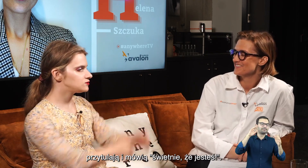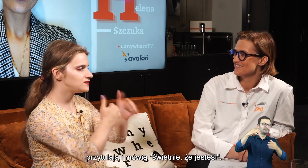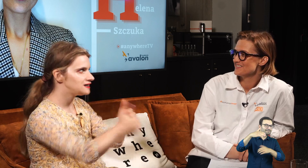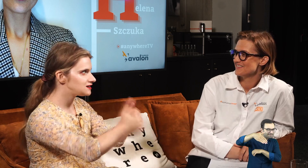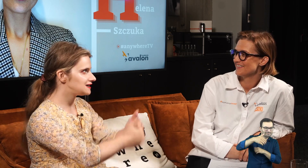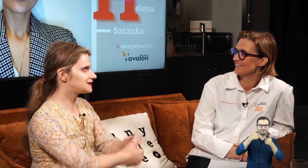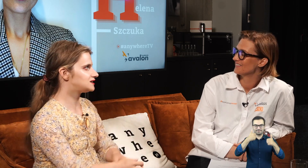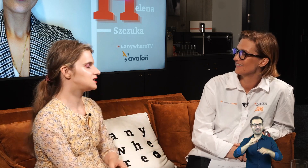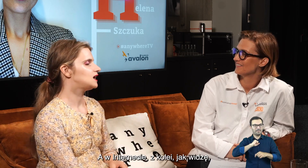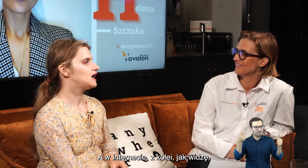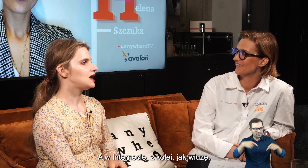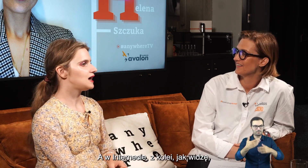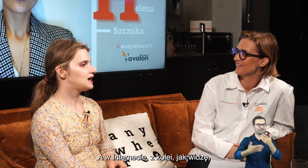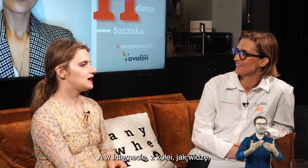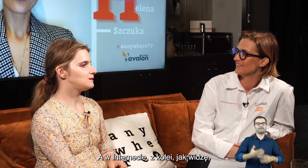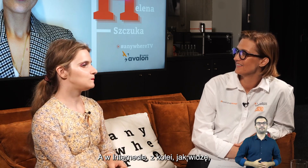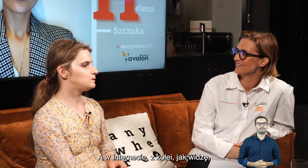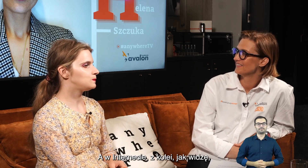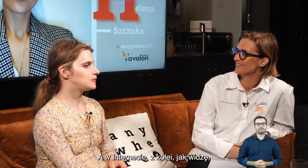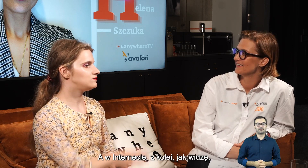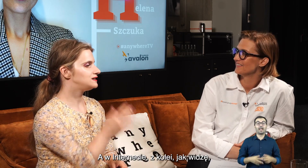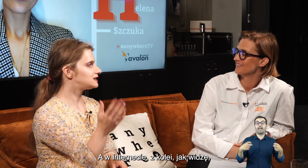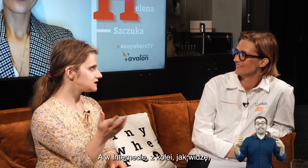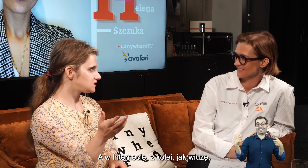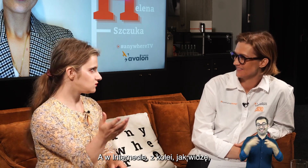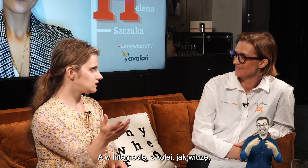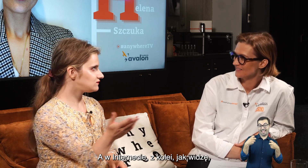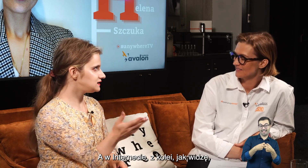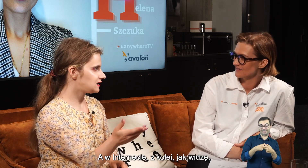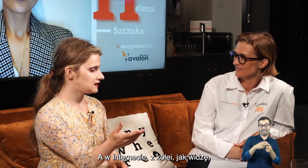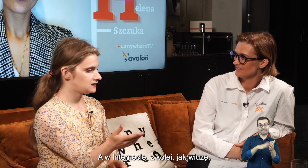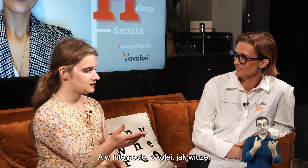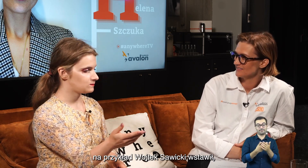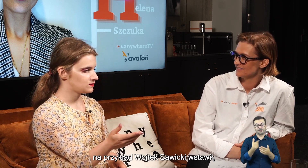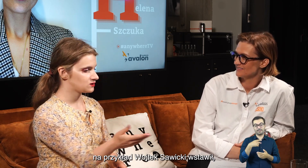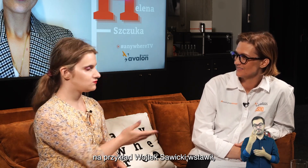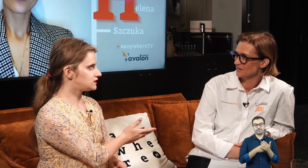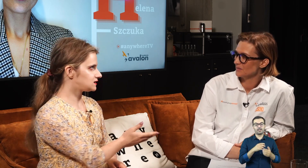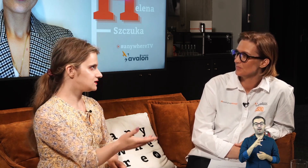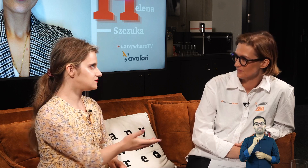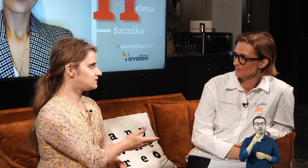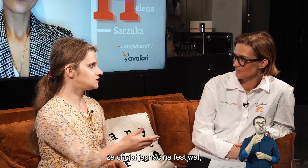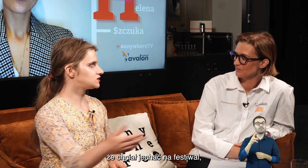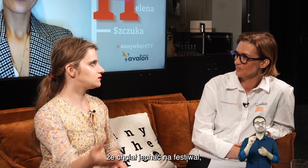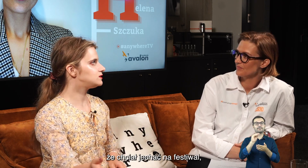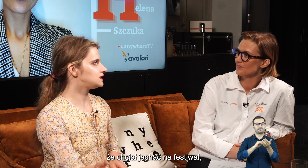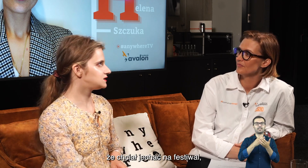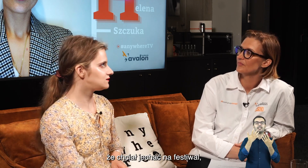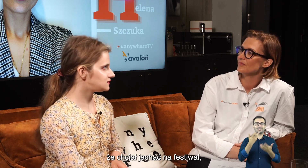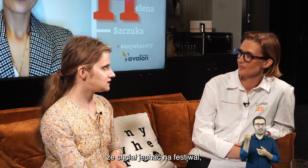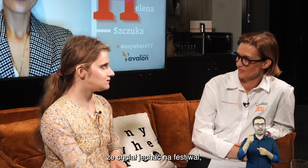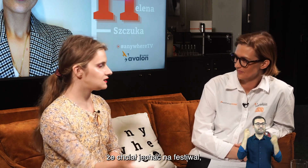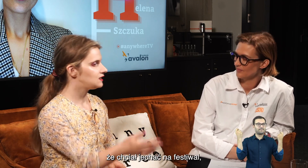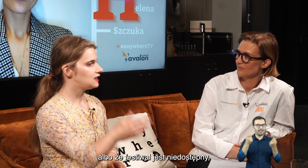mówią, świetnie, że jesteś. A w internecie znowu, jak widzę, na przykład Wojtek Sawicki wstawia, że chciał jechać